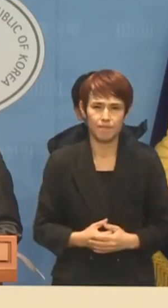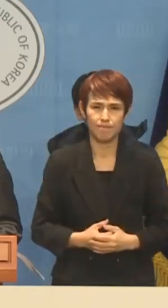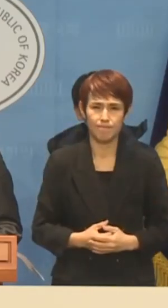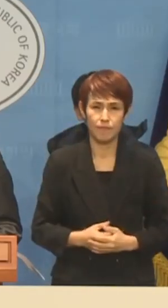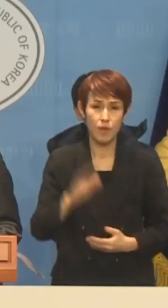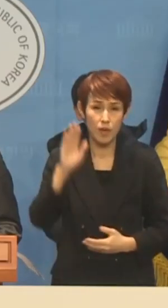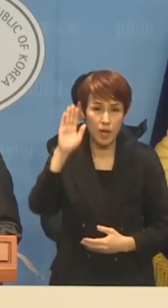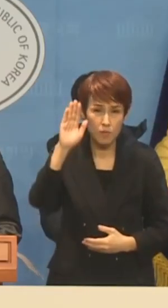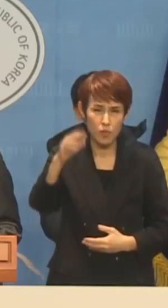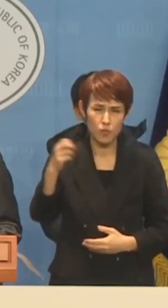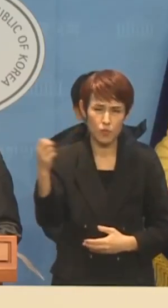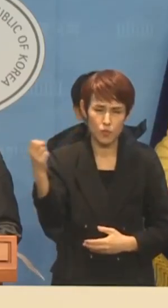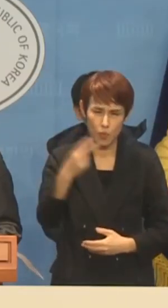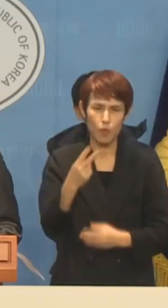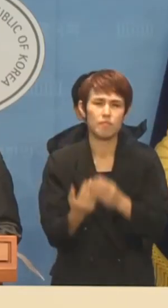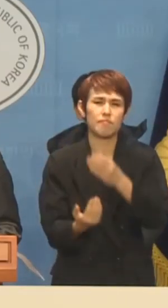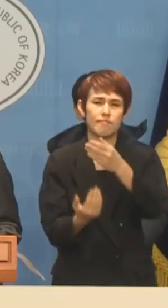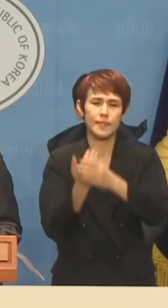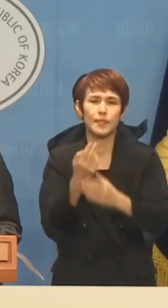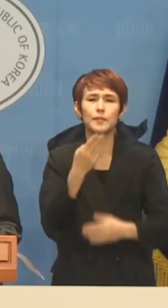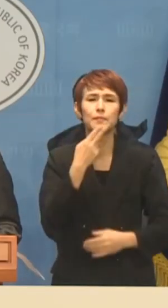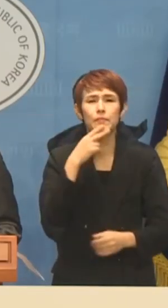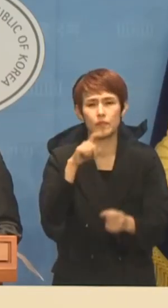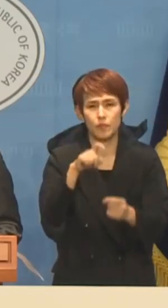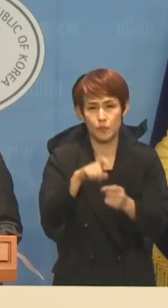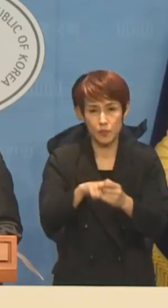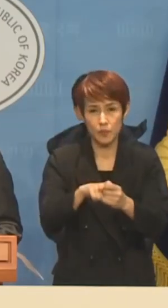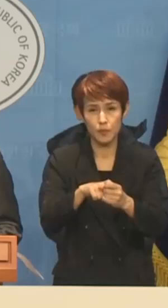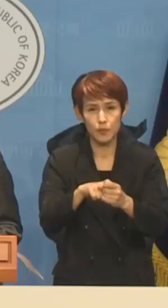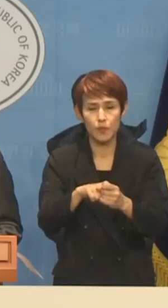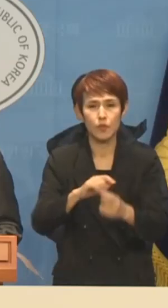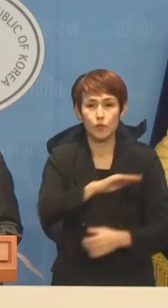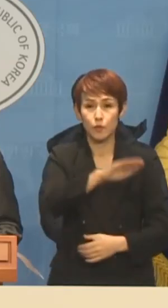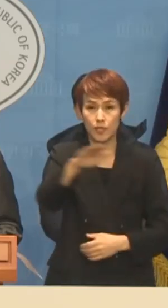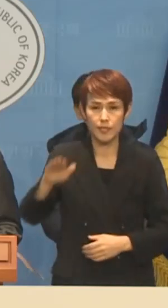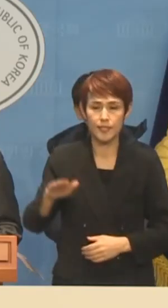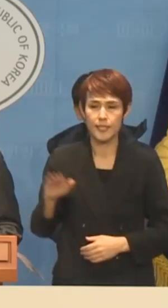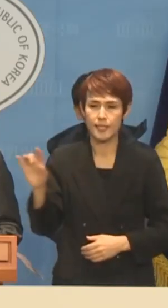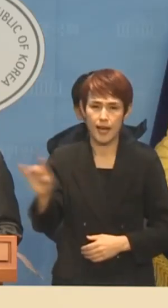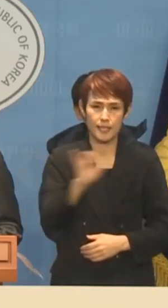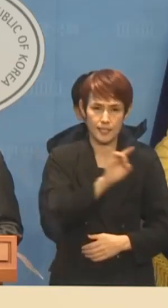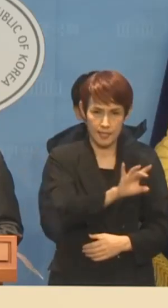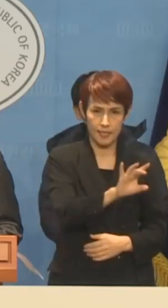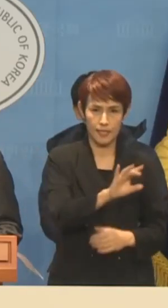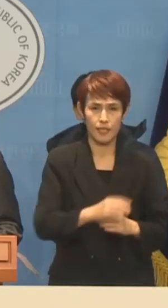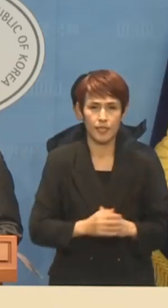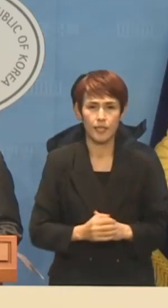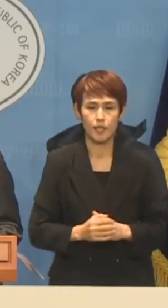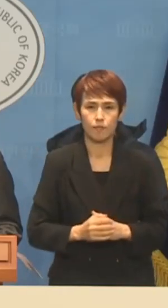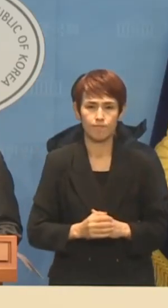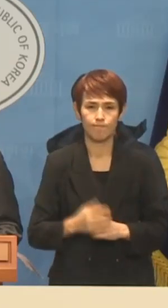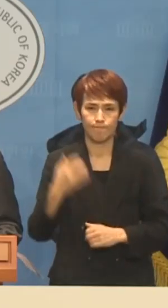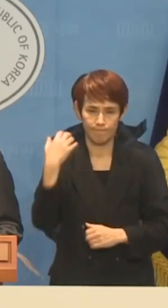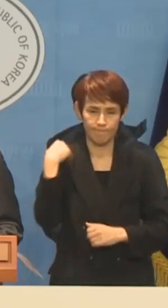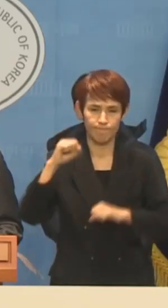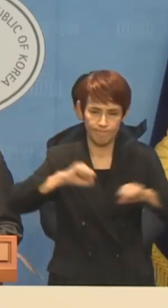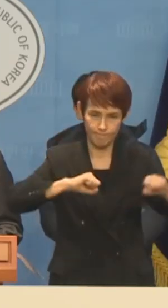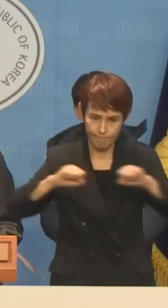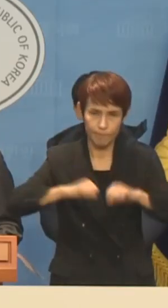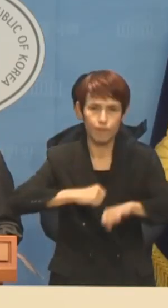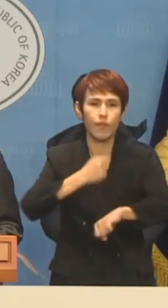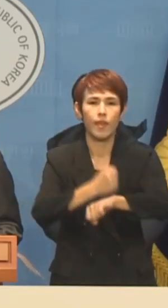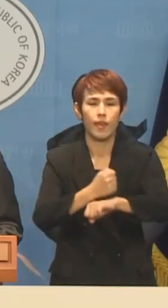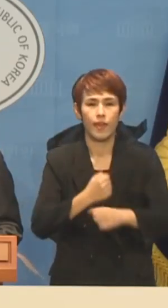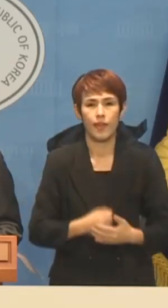다시는 이런 비극이 반복되지 않도록 우리는 각자의 자리에서 모든 역할을 다해